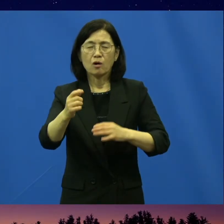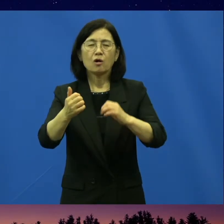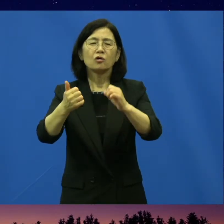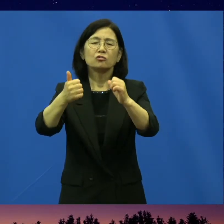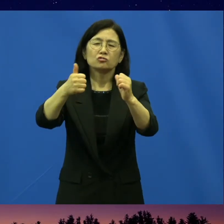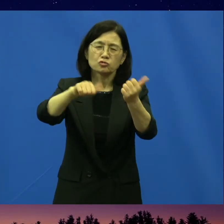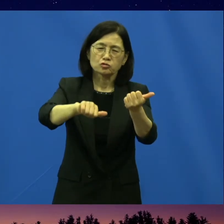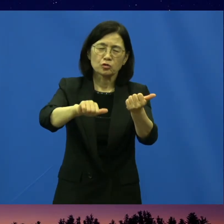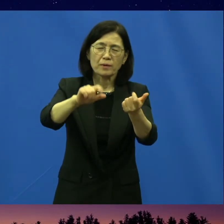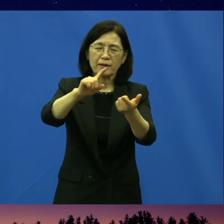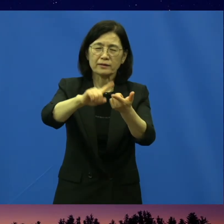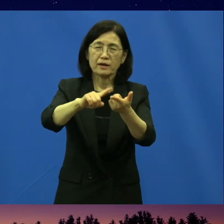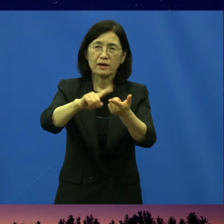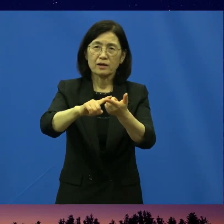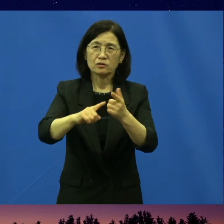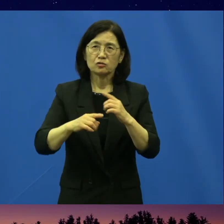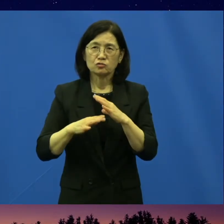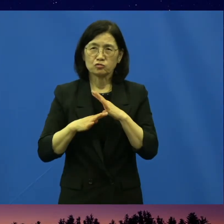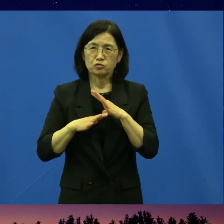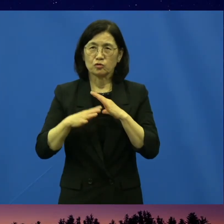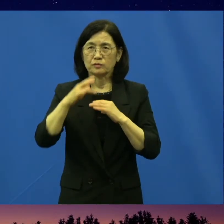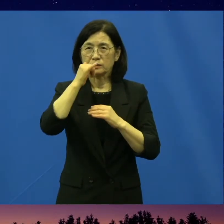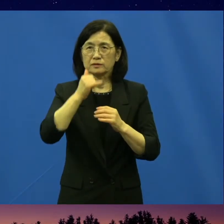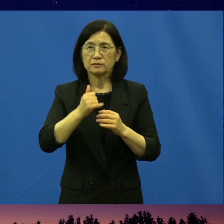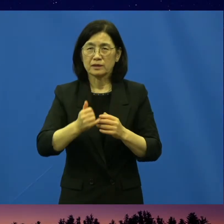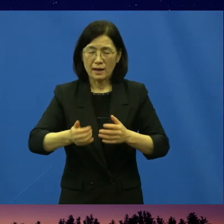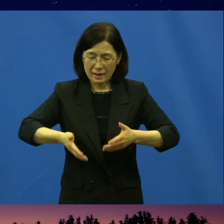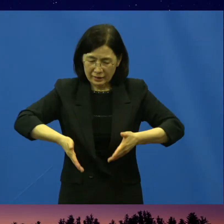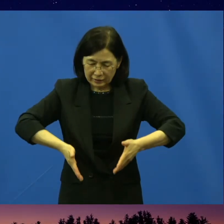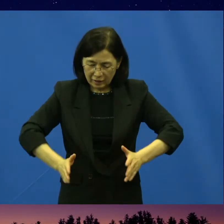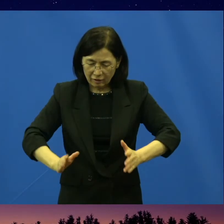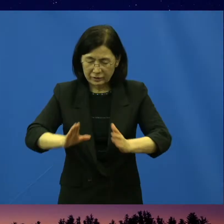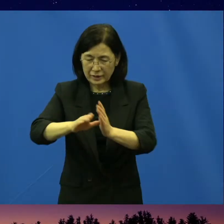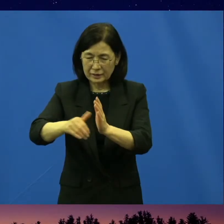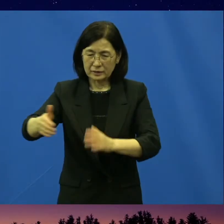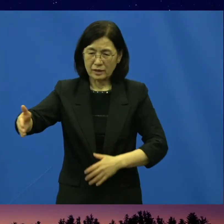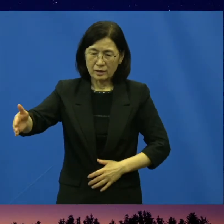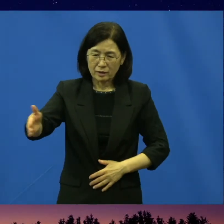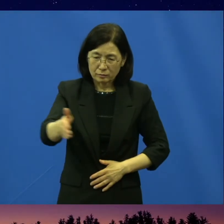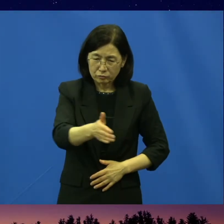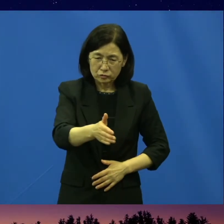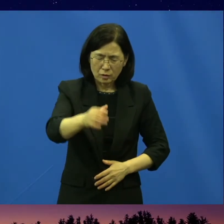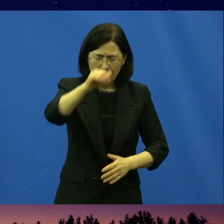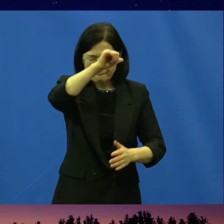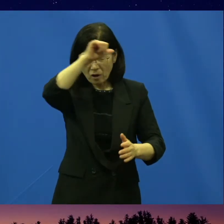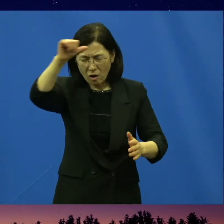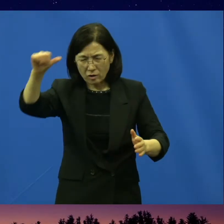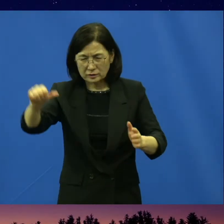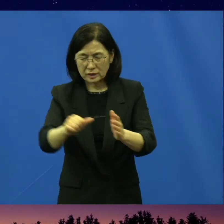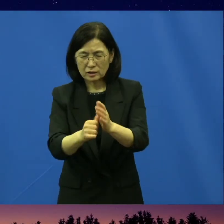두려움입니다. 딱 태어날 때부터 이제 그 죽음의 두려움과 함께 일평생 살아야 되는 겁니다.